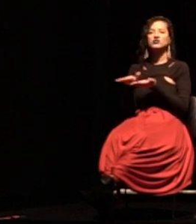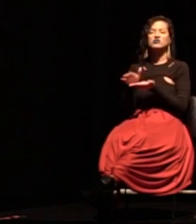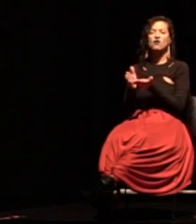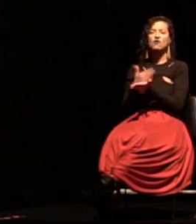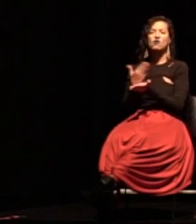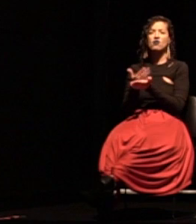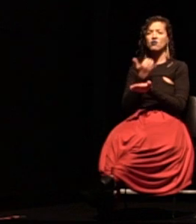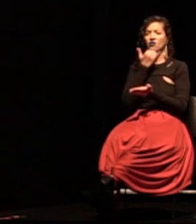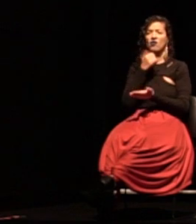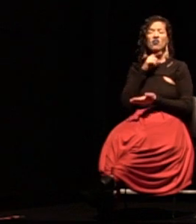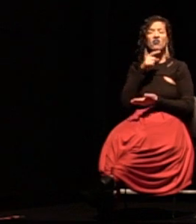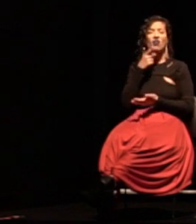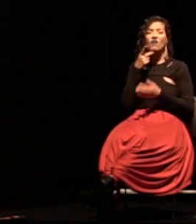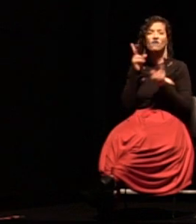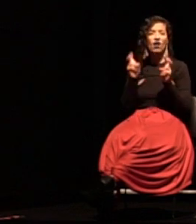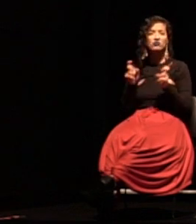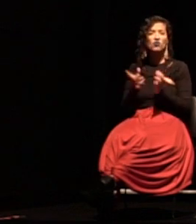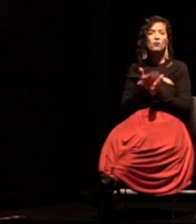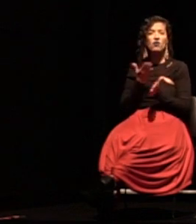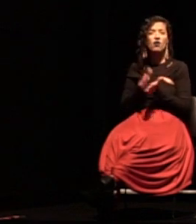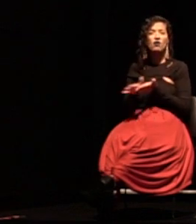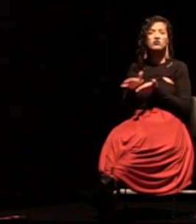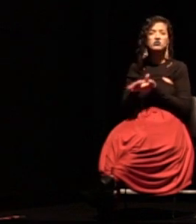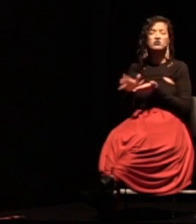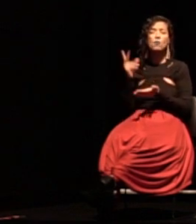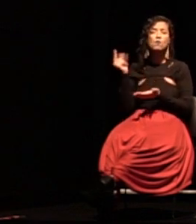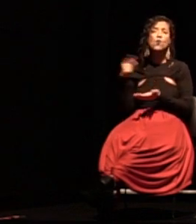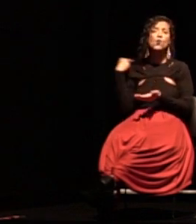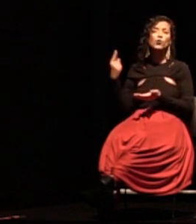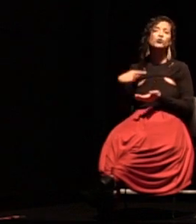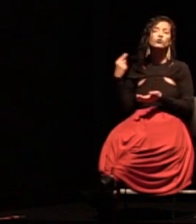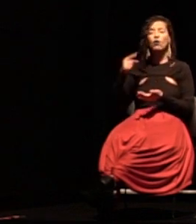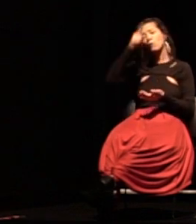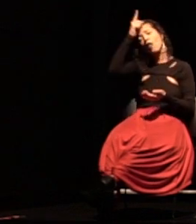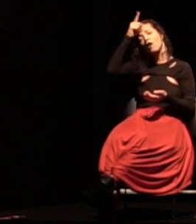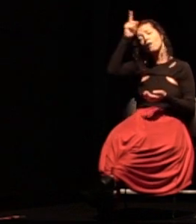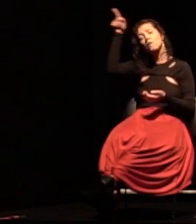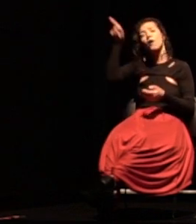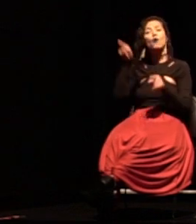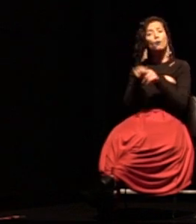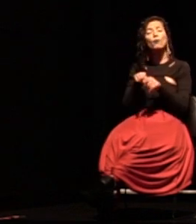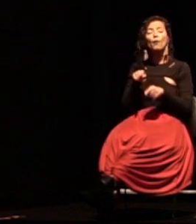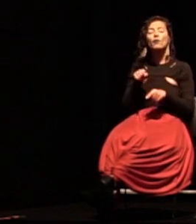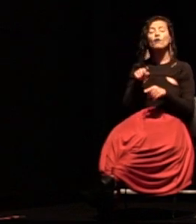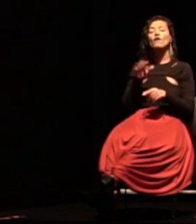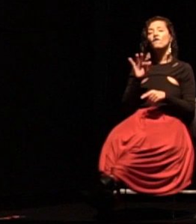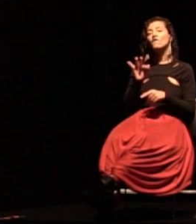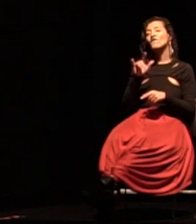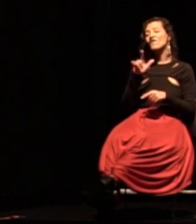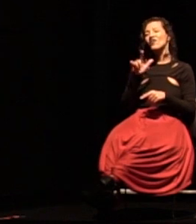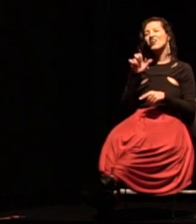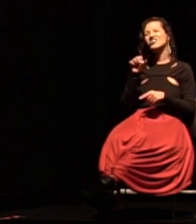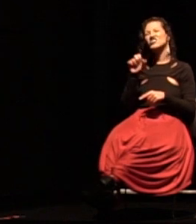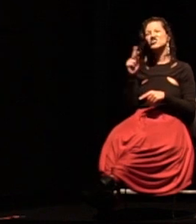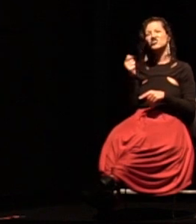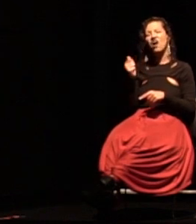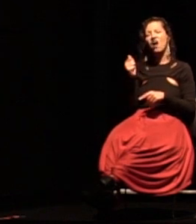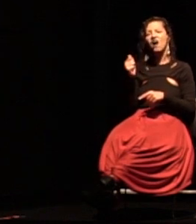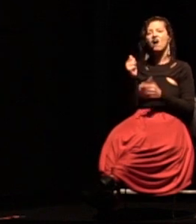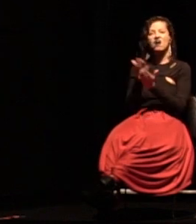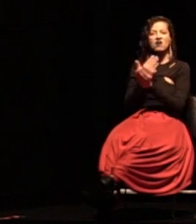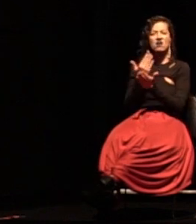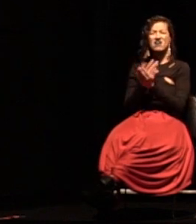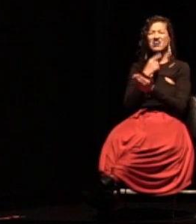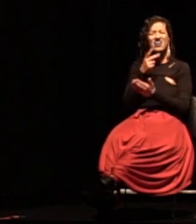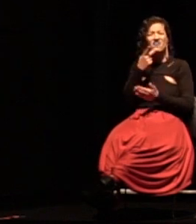que existiu essa edição durante muito tempo na Alemanha, nem o pessoal do próprio Flash Art. Então, aí é que a gente vai vendo que